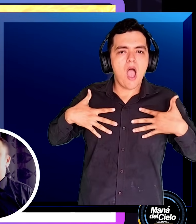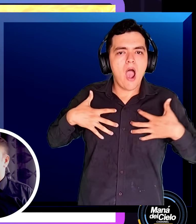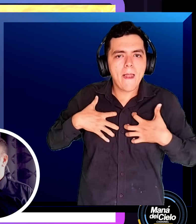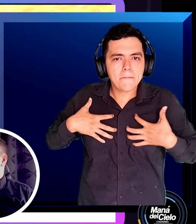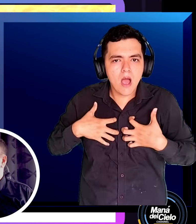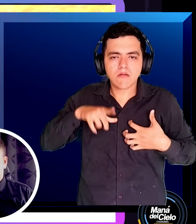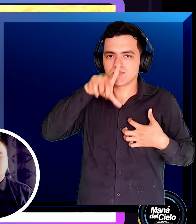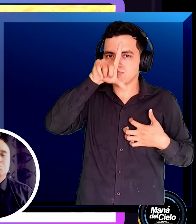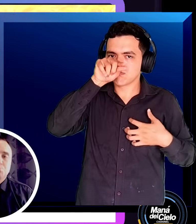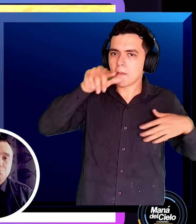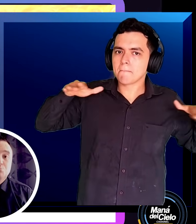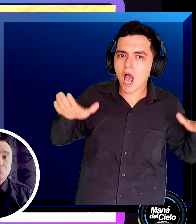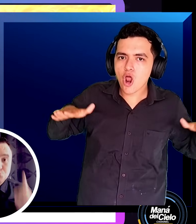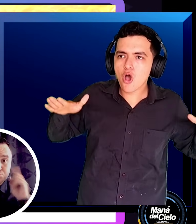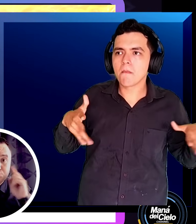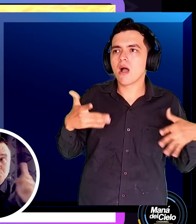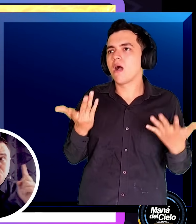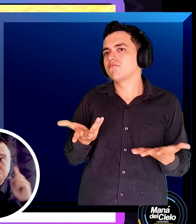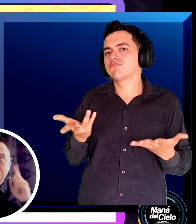¿para qué?